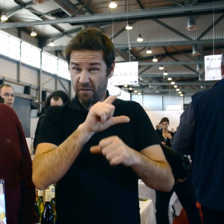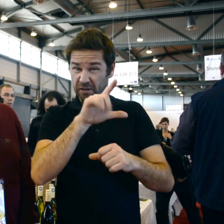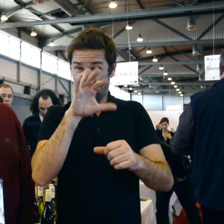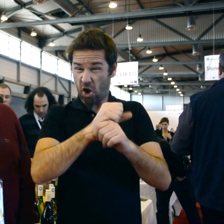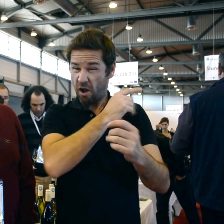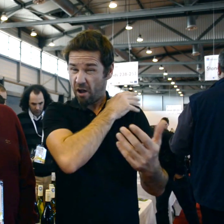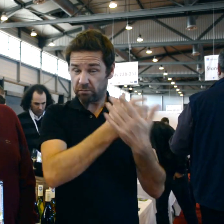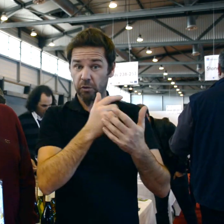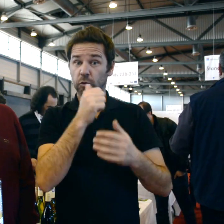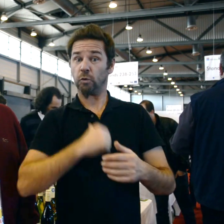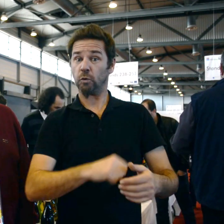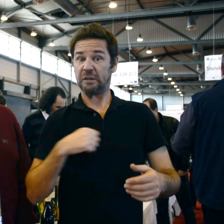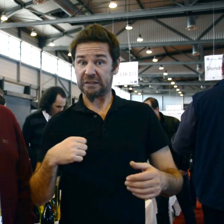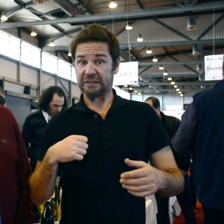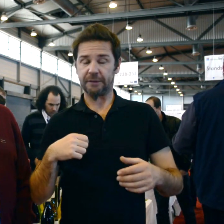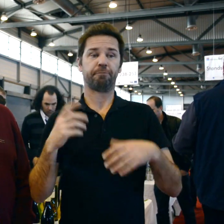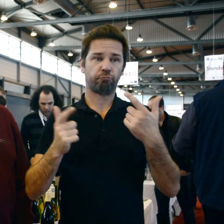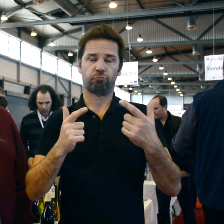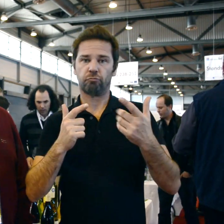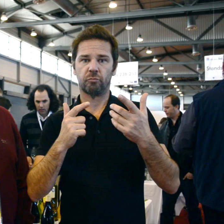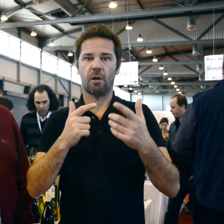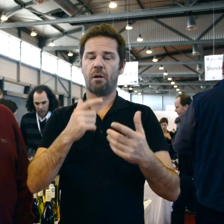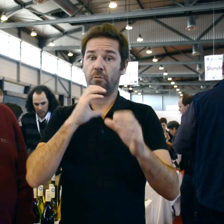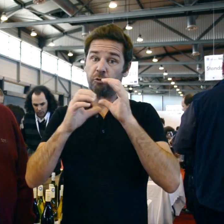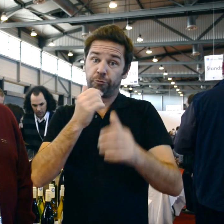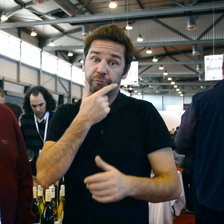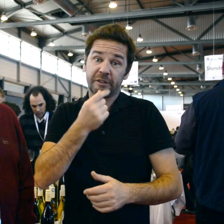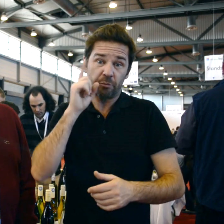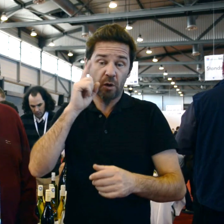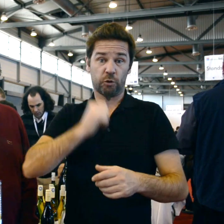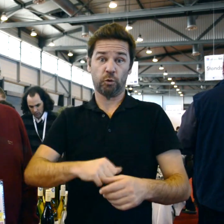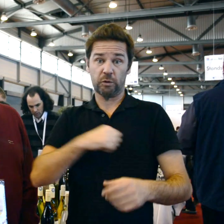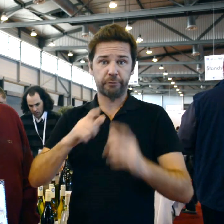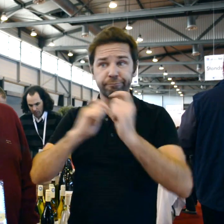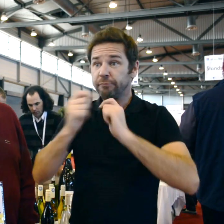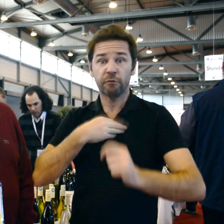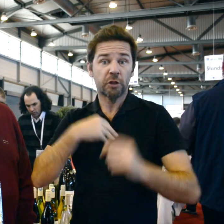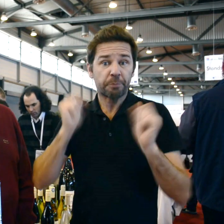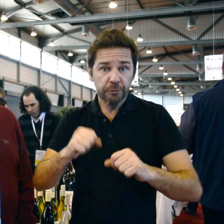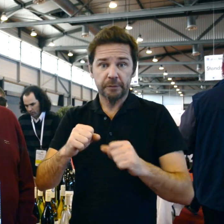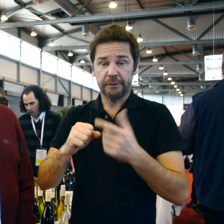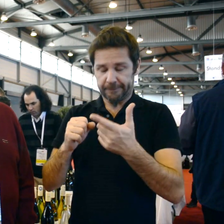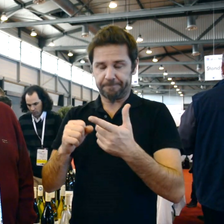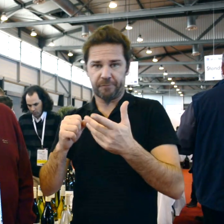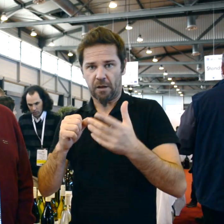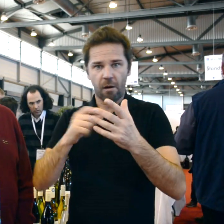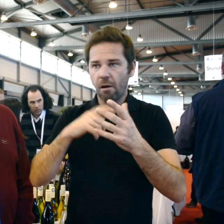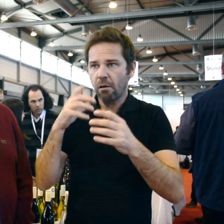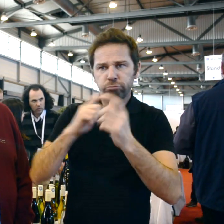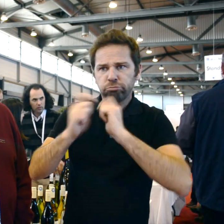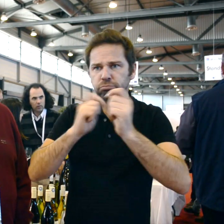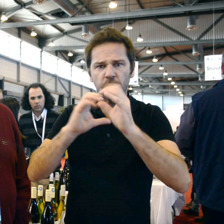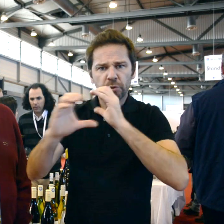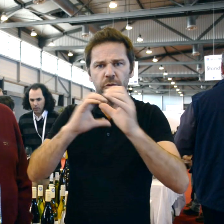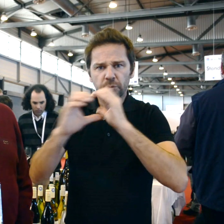Là, la communication étant beaucoup plus facile puisqu'il parlait français, et donc c'était beaucoup plus facile que de